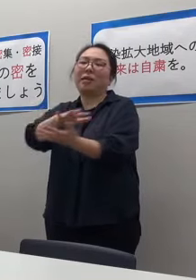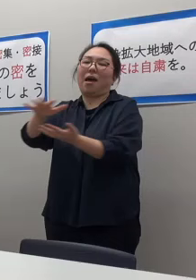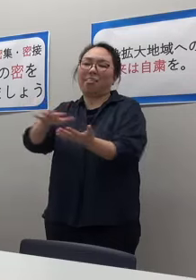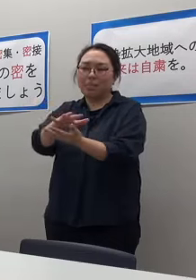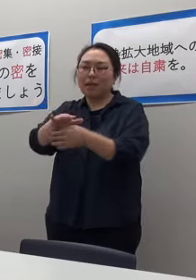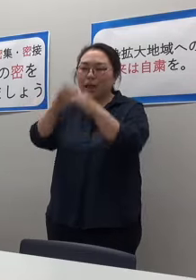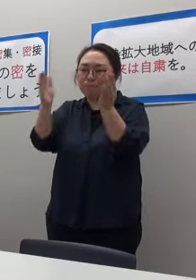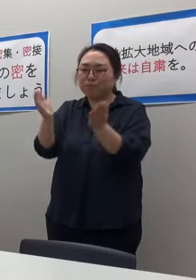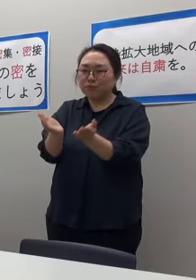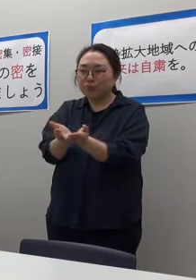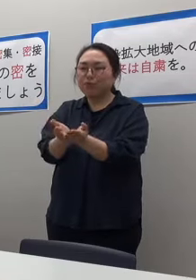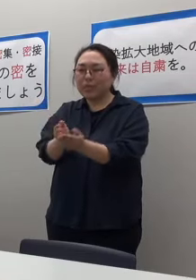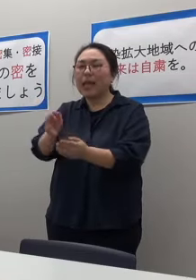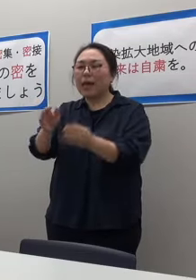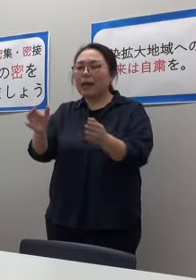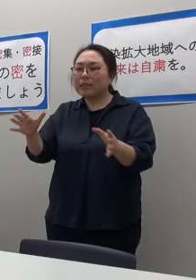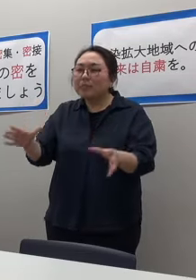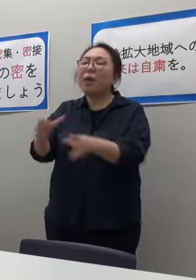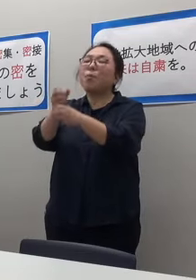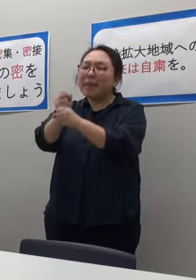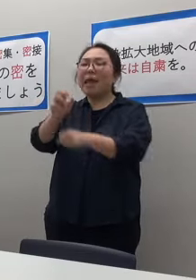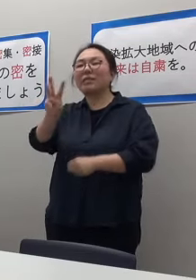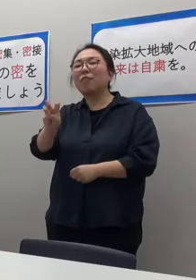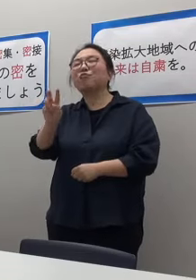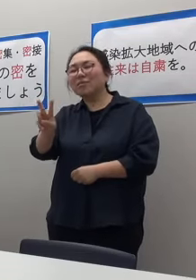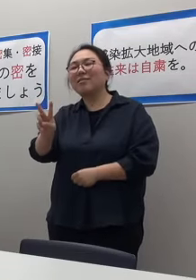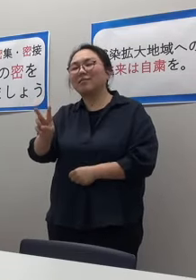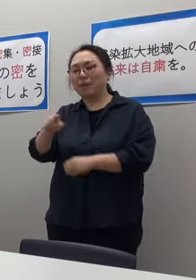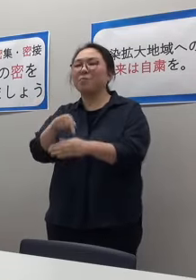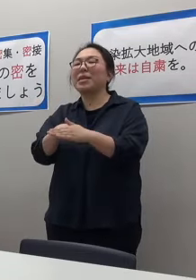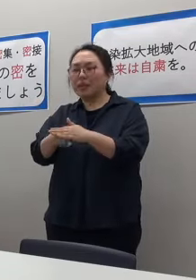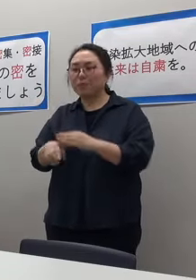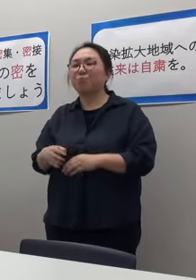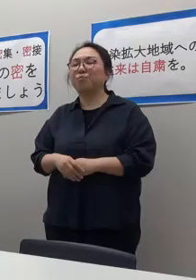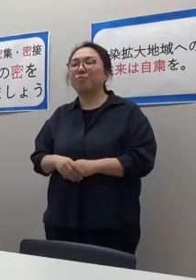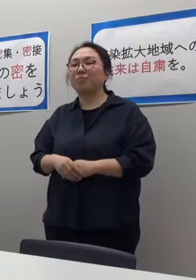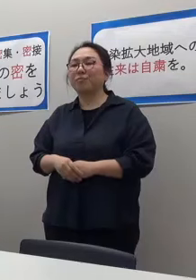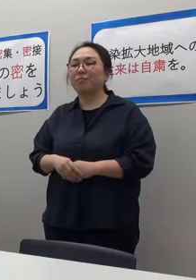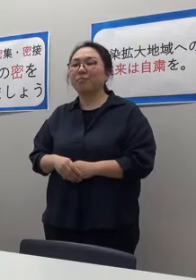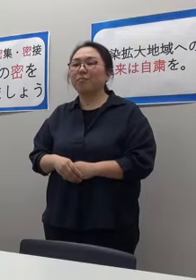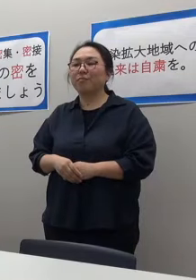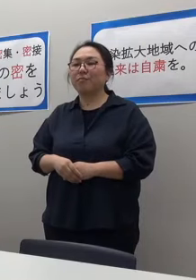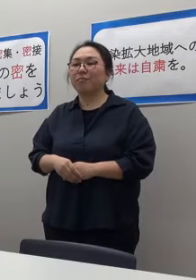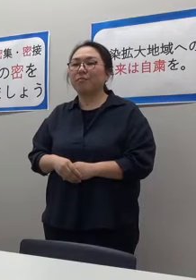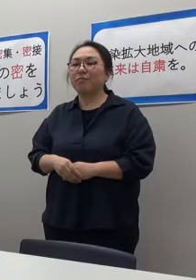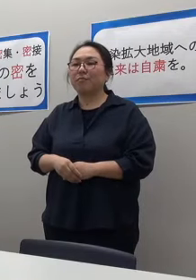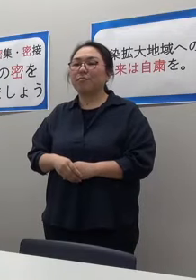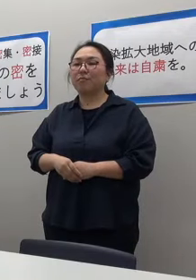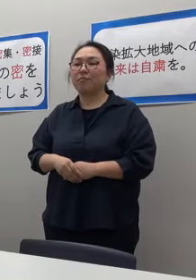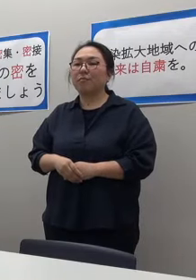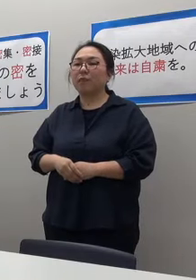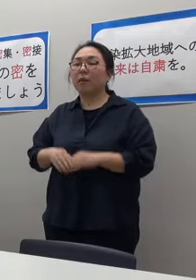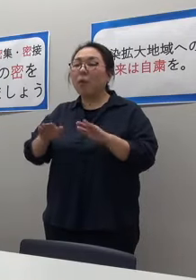ので、合計ですね、すべての合計が32件ということになっています。 今回の、